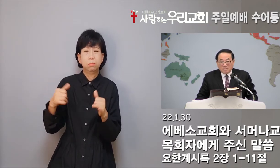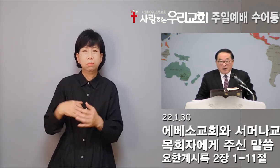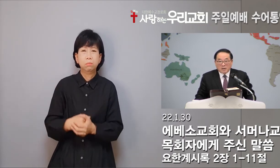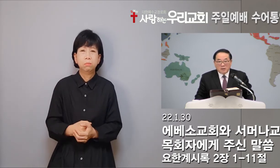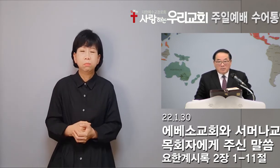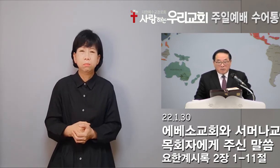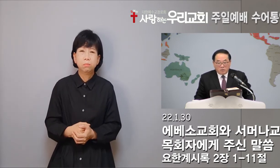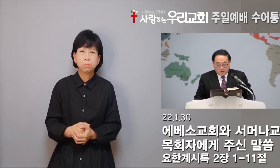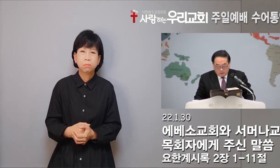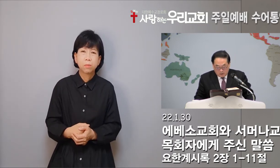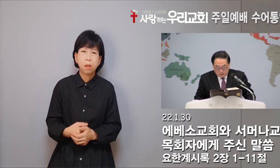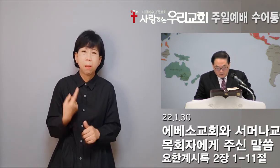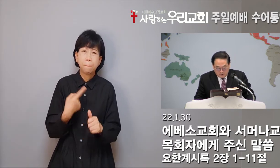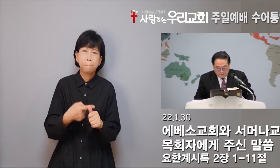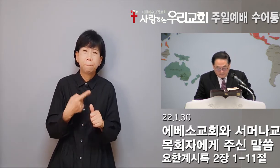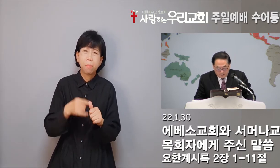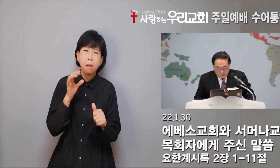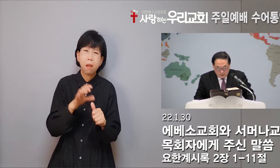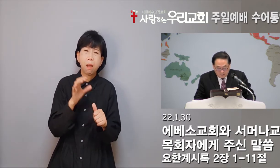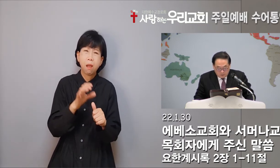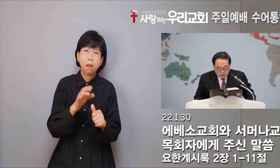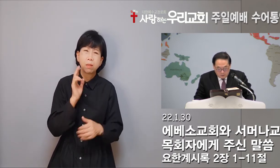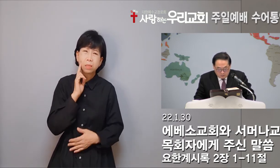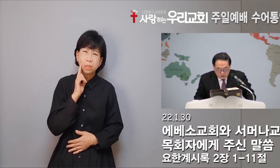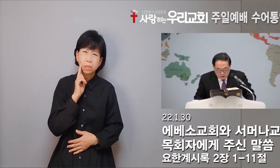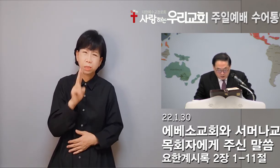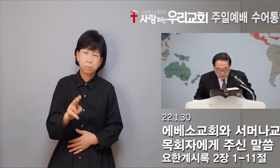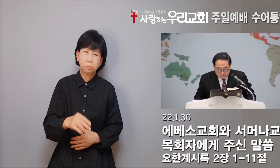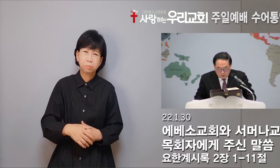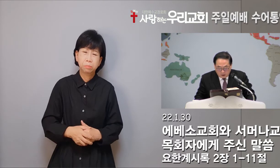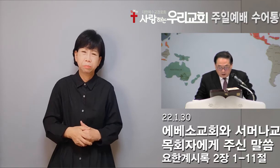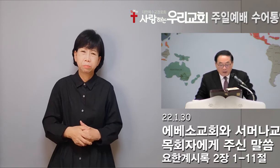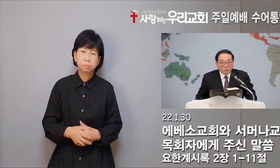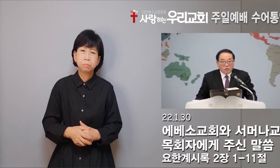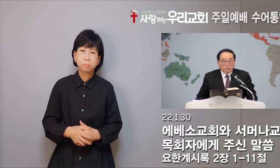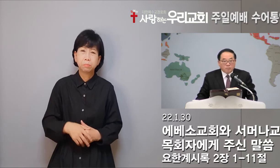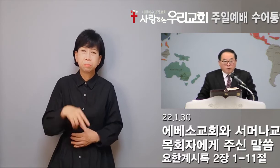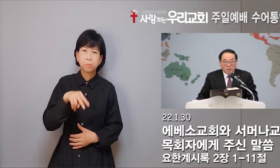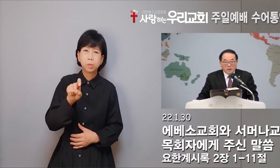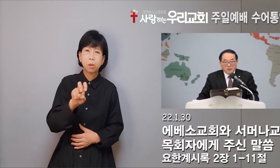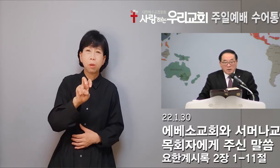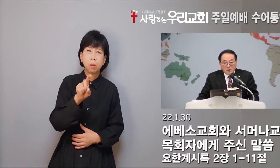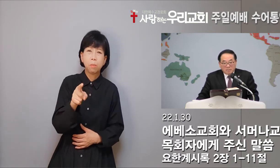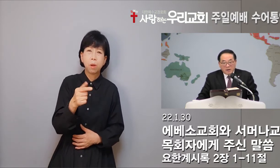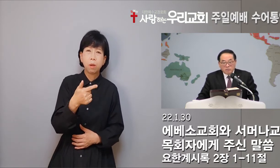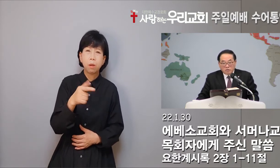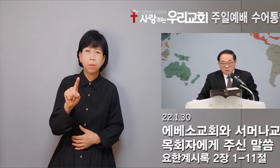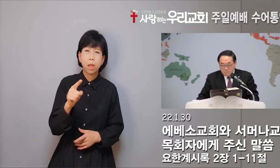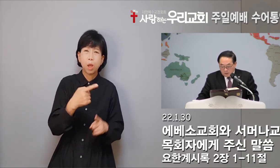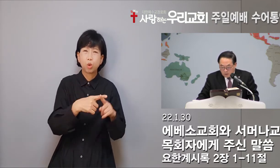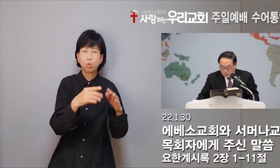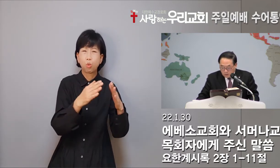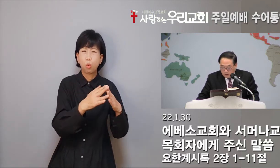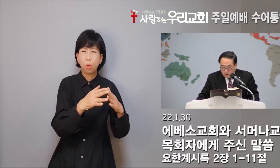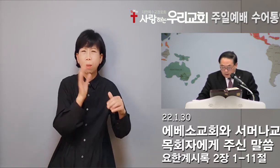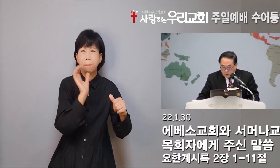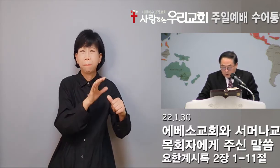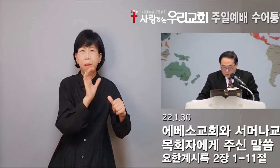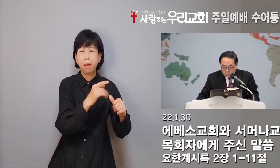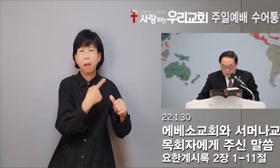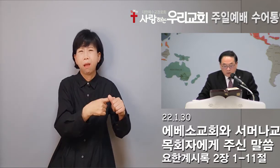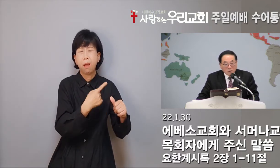교회는 박해를 받고 있었던 것입니다. 유세비우스에 의하면 폴리캅 감독을 포함해서 160명